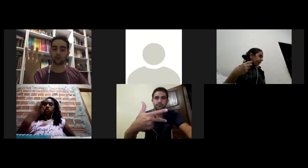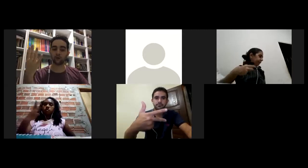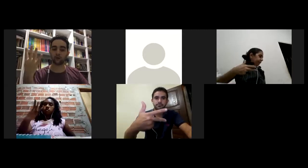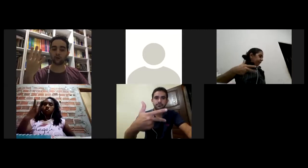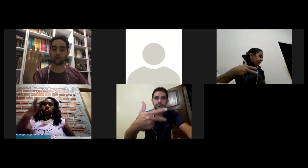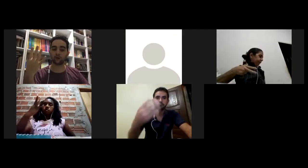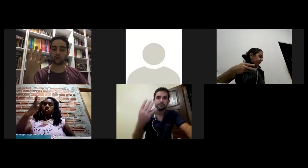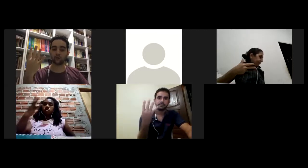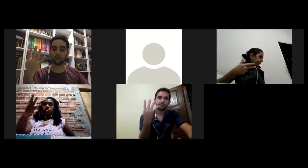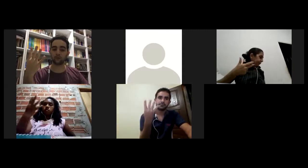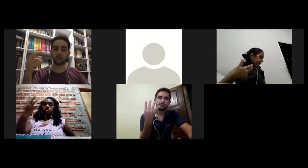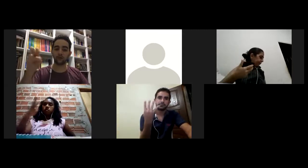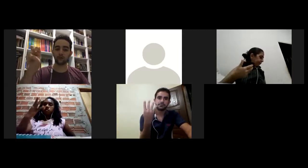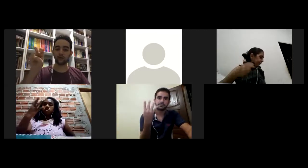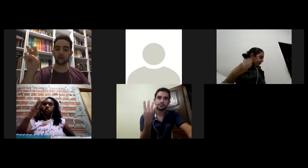quarto,